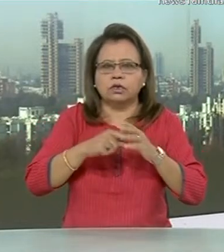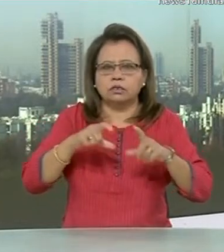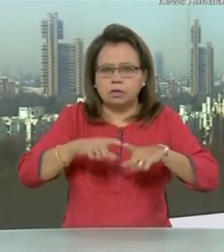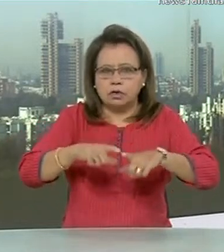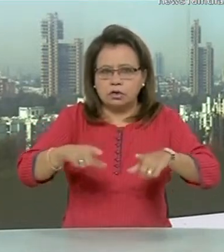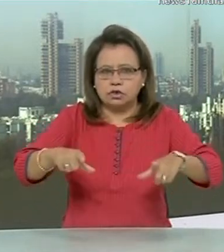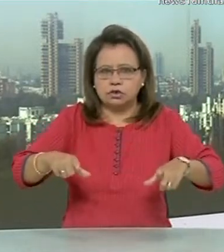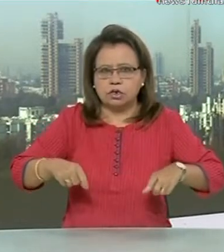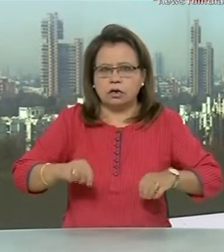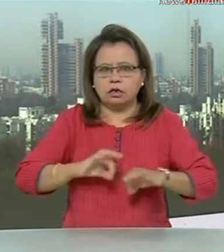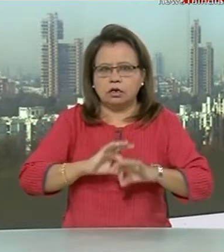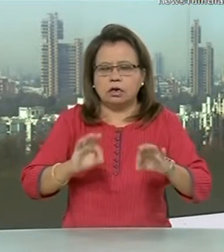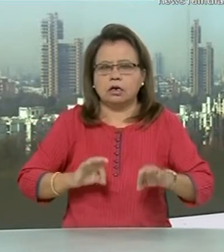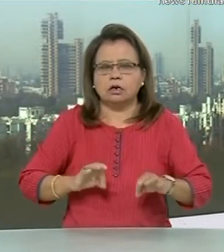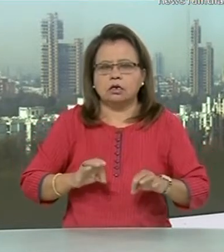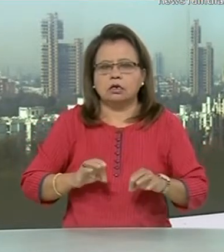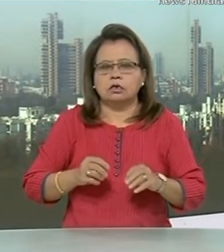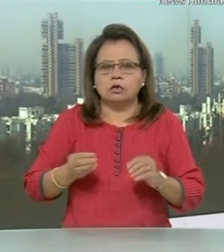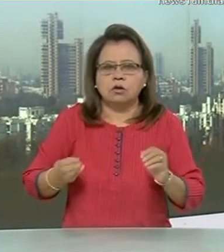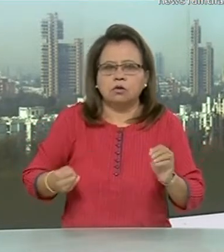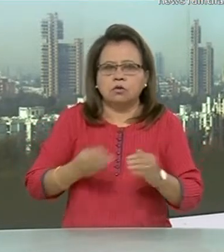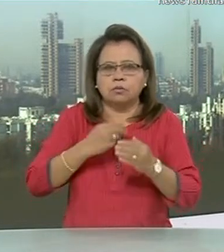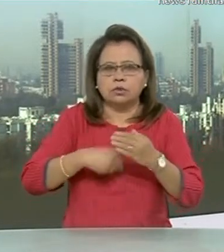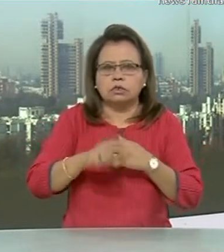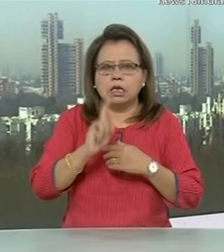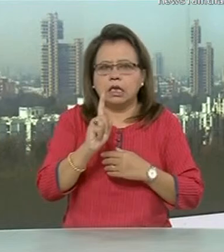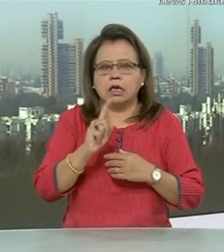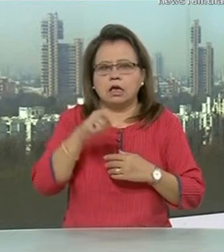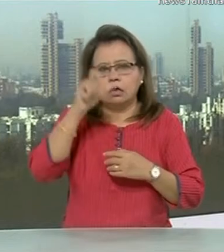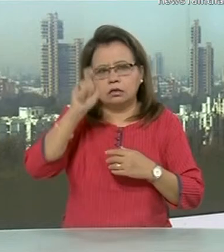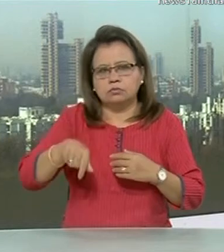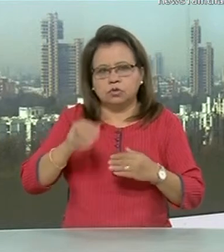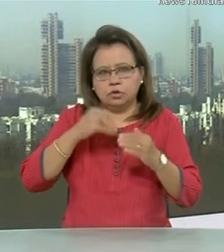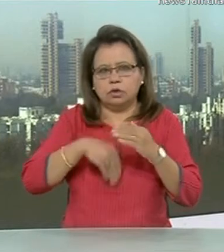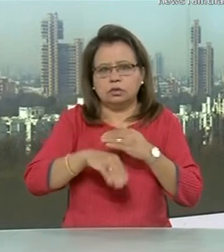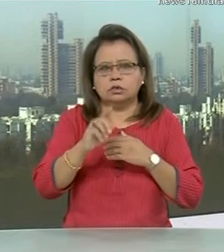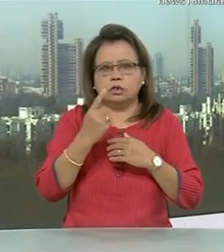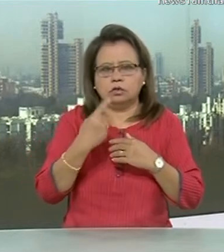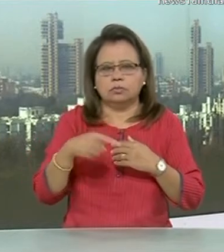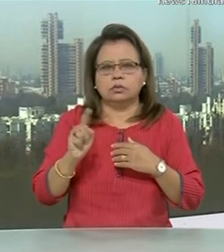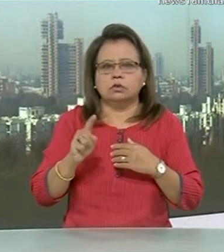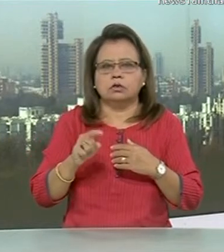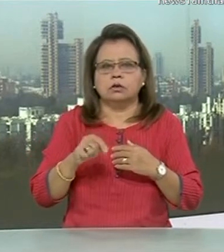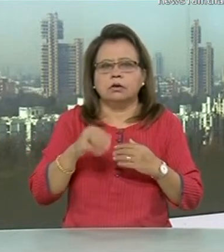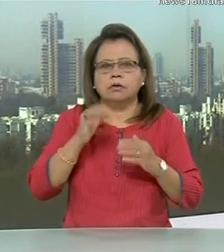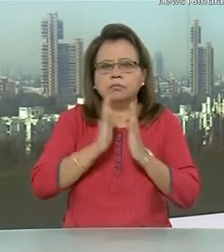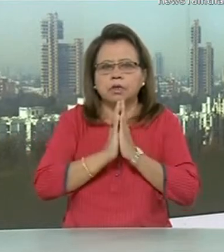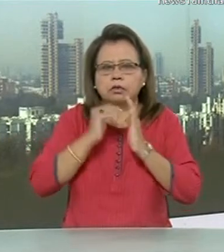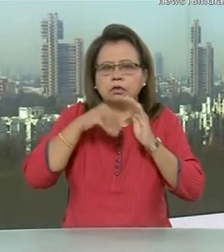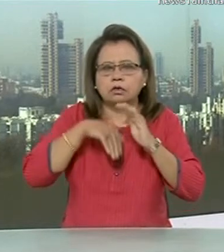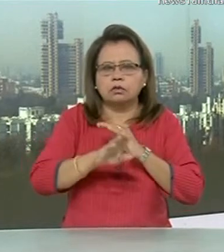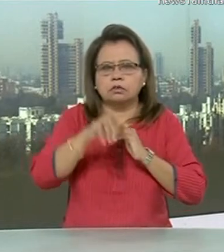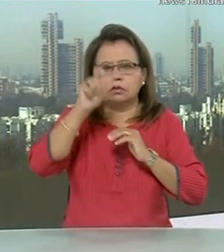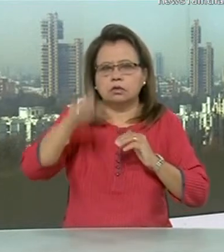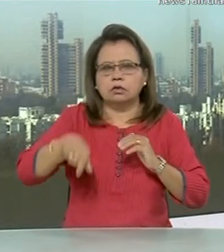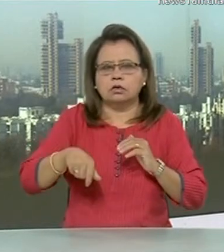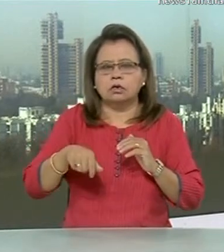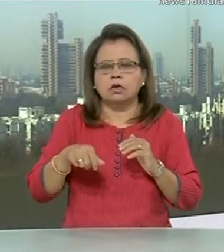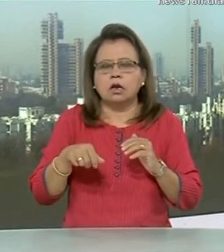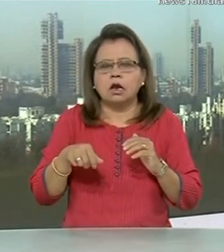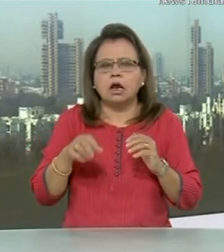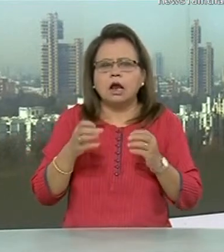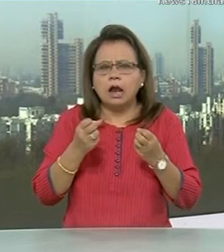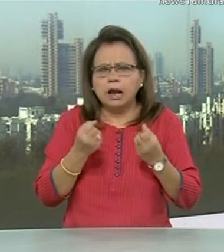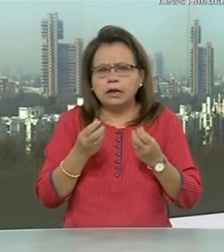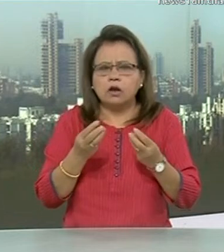निशान लगा दो कि बुधवार से केवल एक ही व्यक्ति को अंदर जाने की अनुमति मिलेगी मंदिर के अंदर श्रद्धालुओं को हैंडल